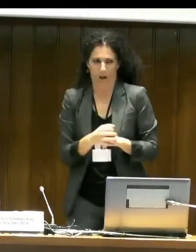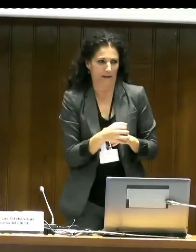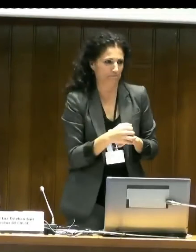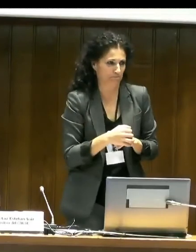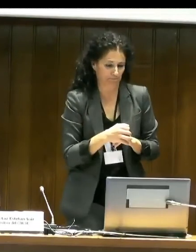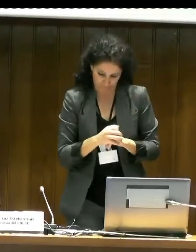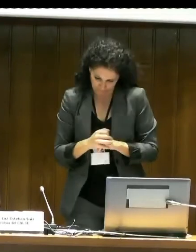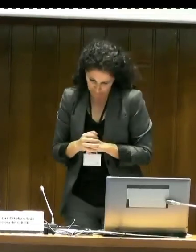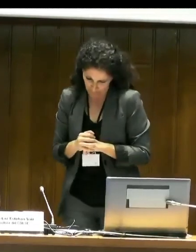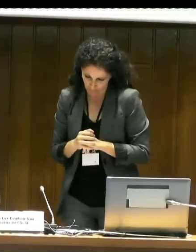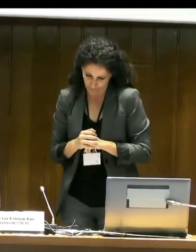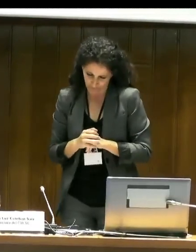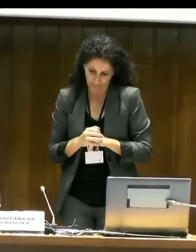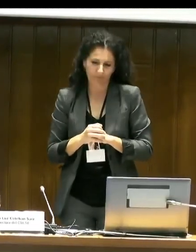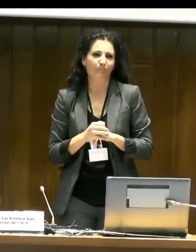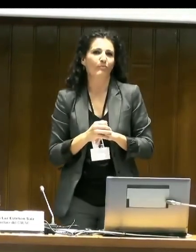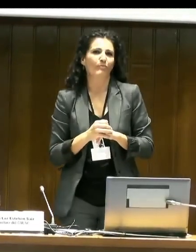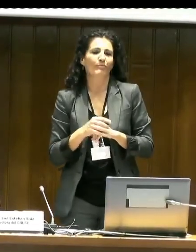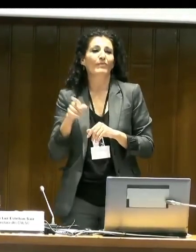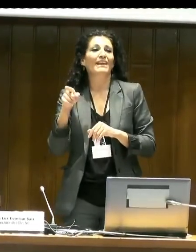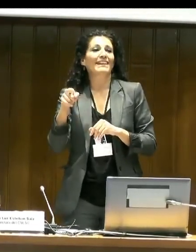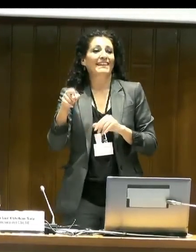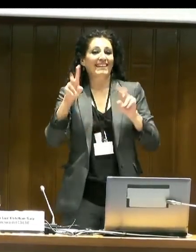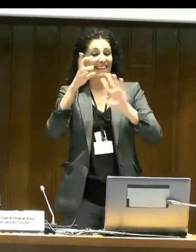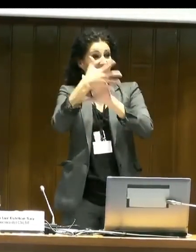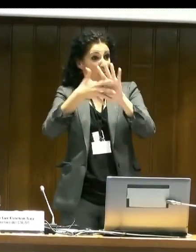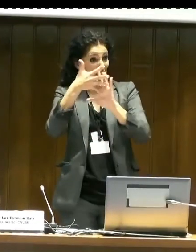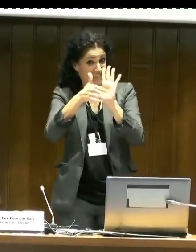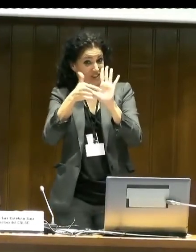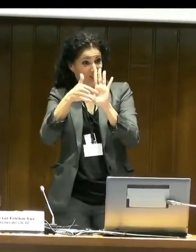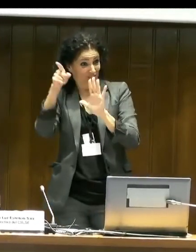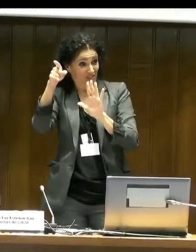y cultural de las lenguas es necesario hacerlo.